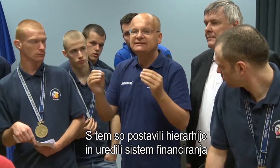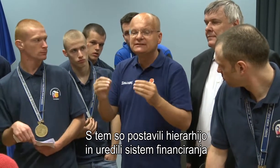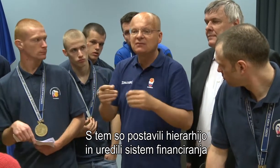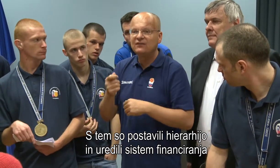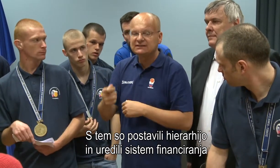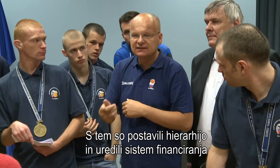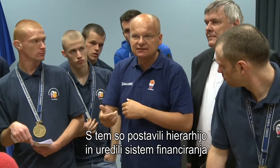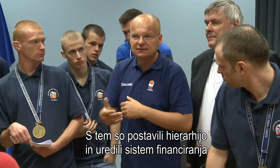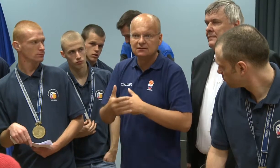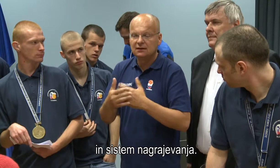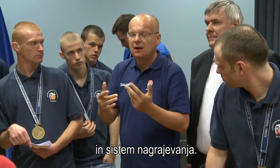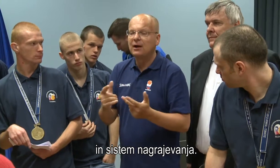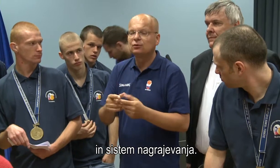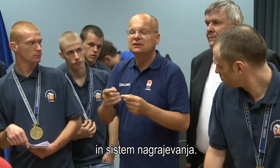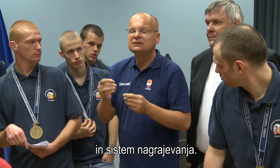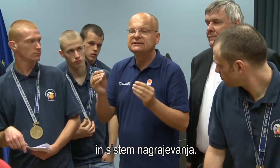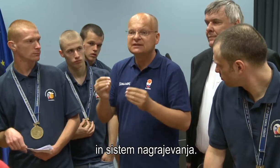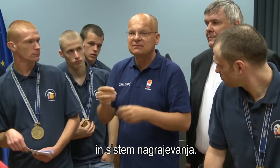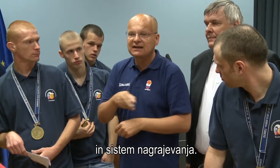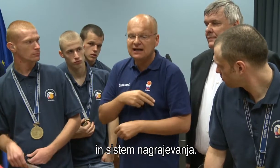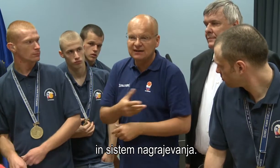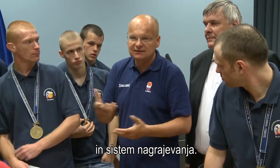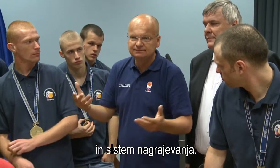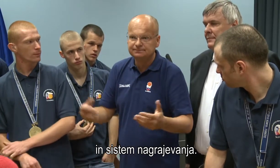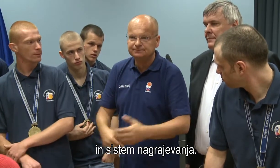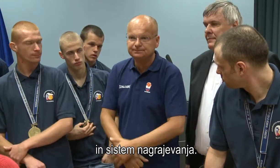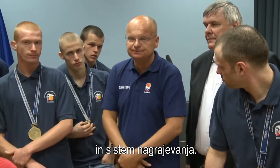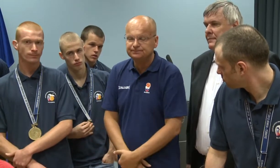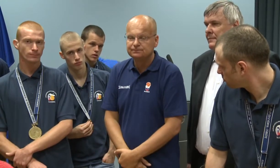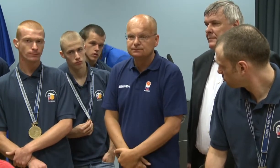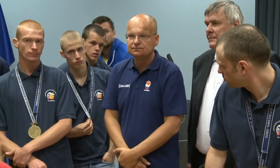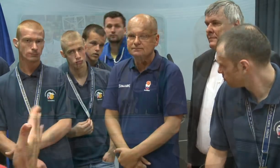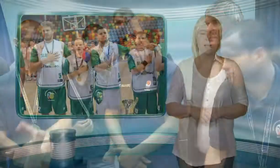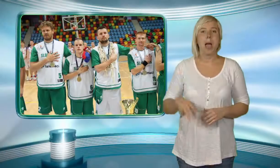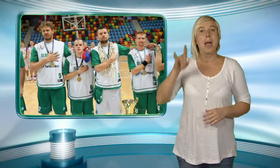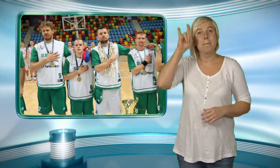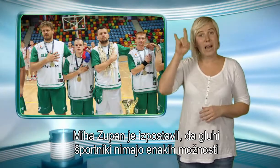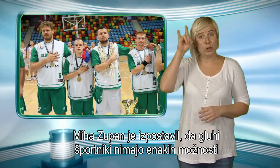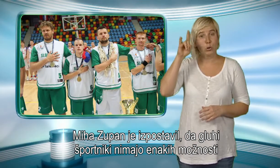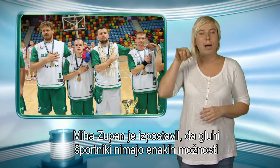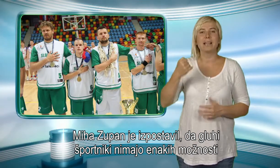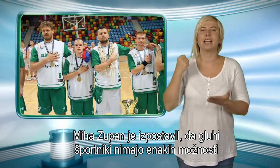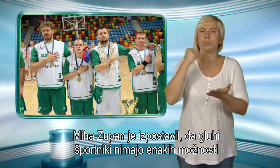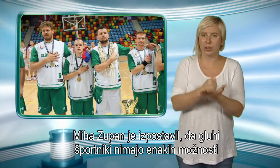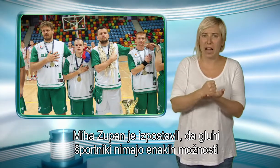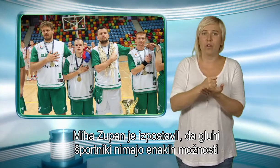hierarhijo narejeno in imajo tudi urejen sistem financiranja, sistem nagrajevanja, vse so to. Miha Zupan je izpostavil, da